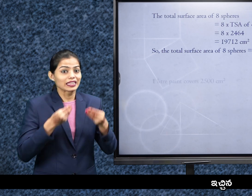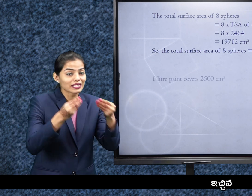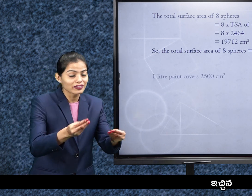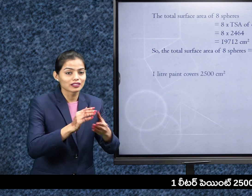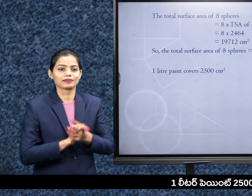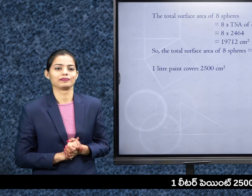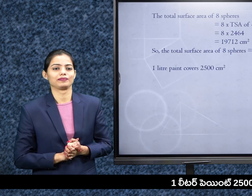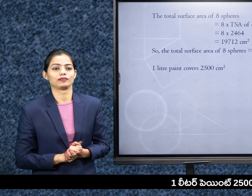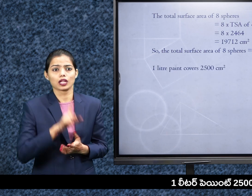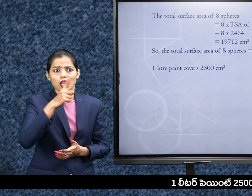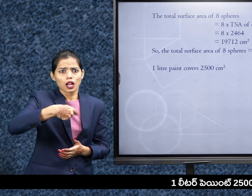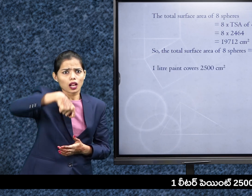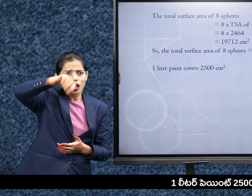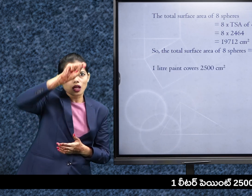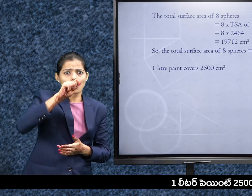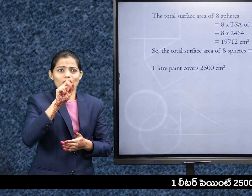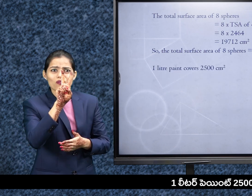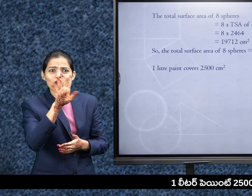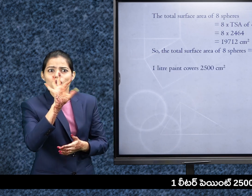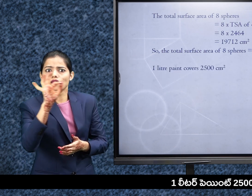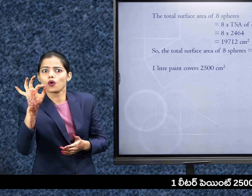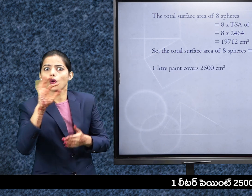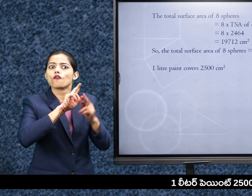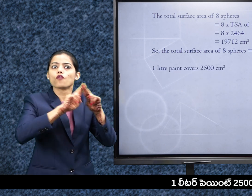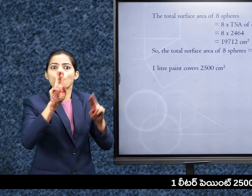ఇచ్చిన 1 లీటర్ పెయింట్ 2,500 సెంటీమీటర్కి సరిపోతుంది.